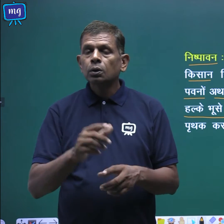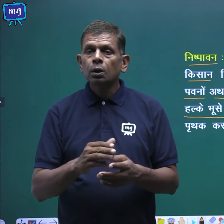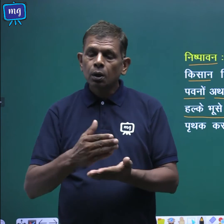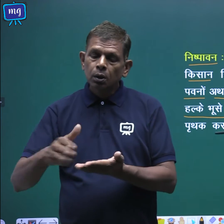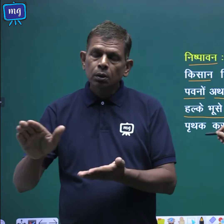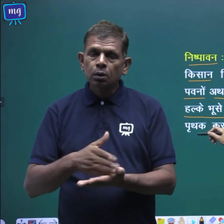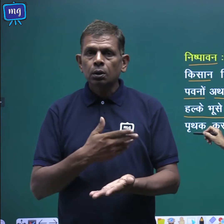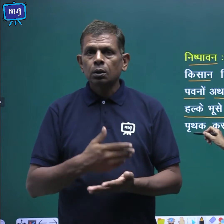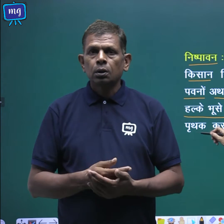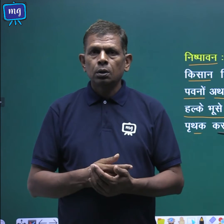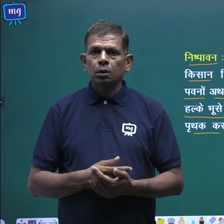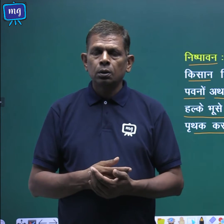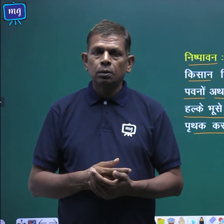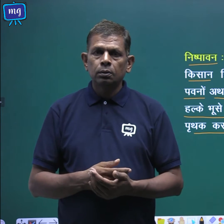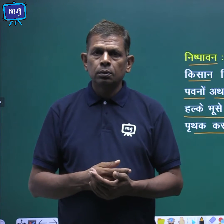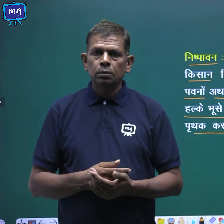पृथक करने के लिए